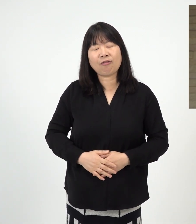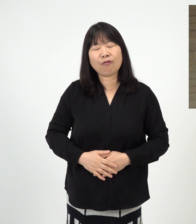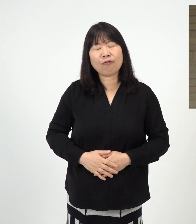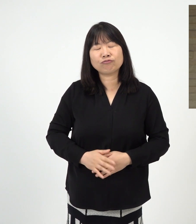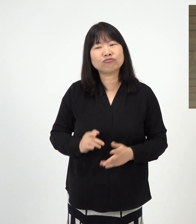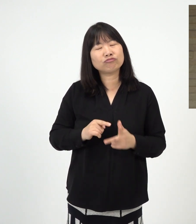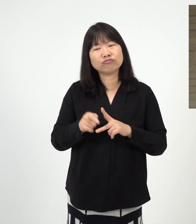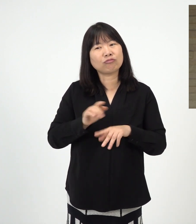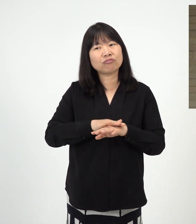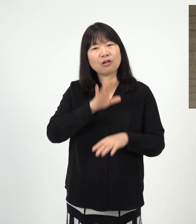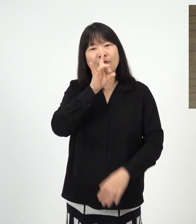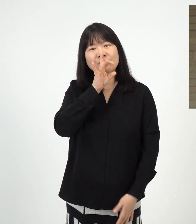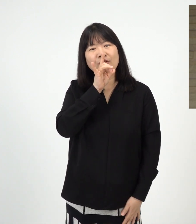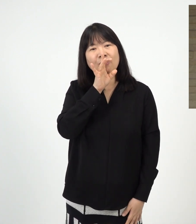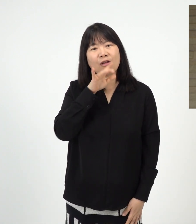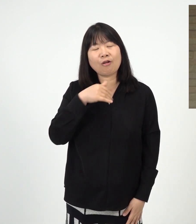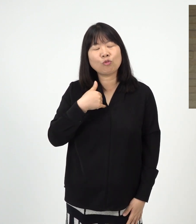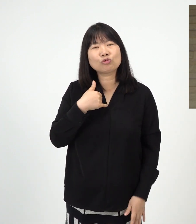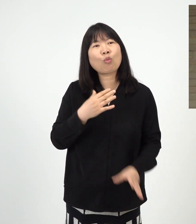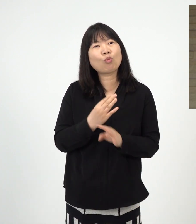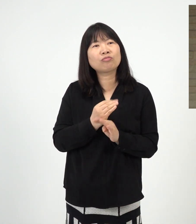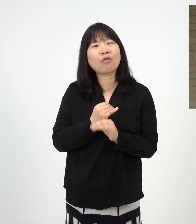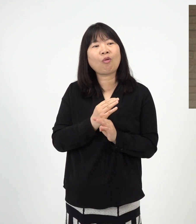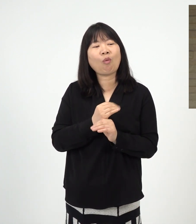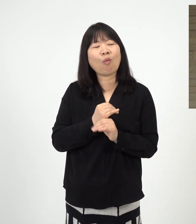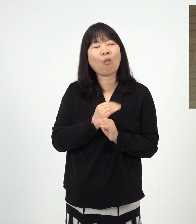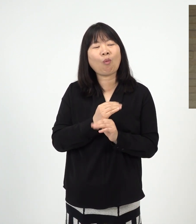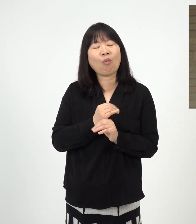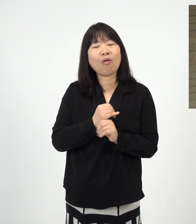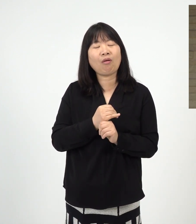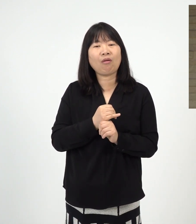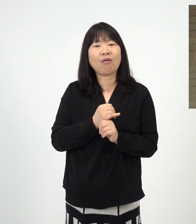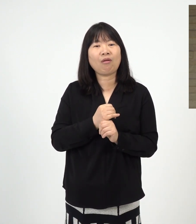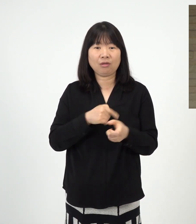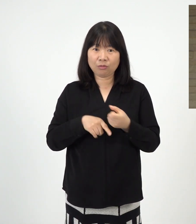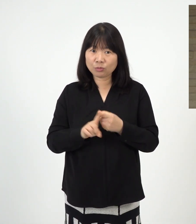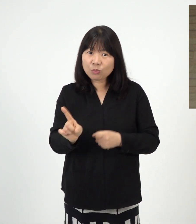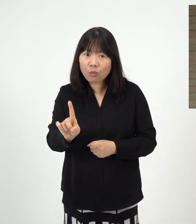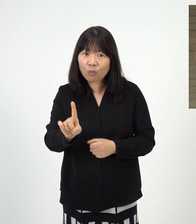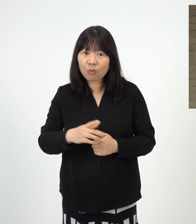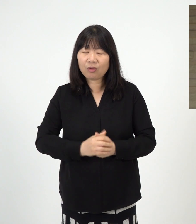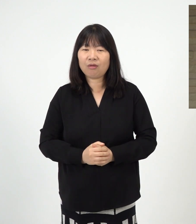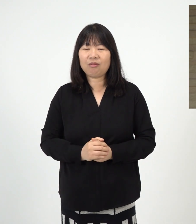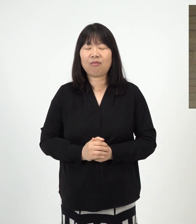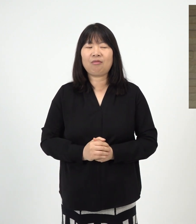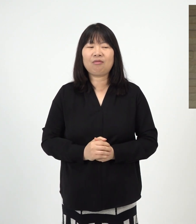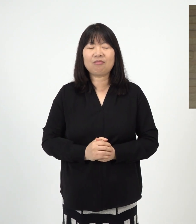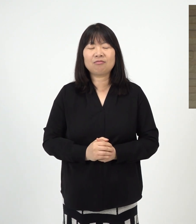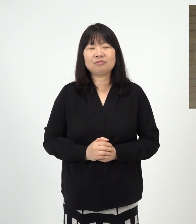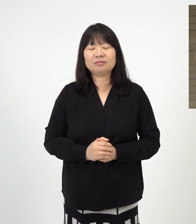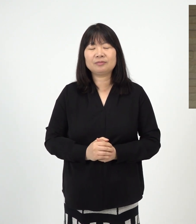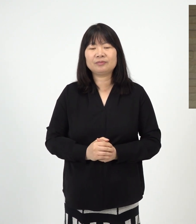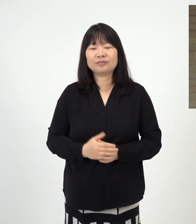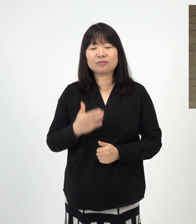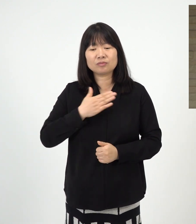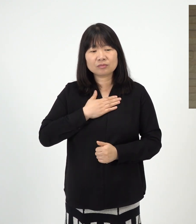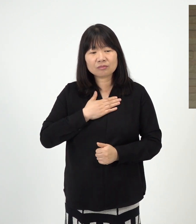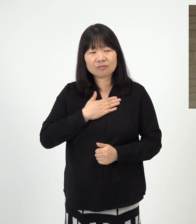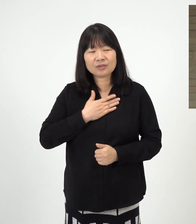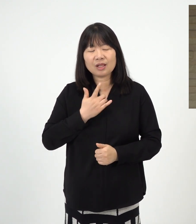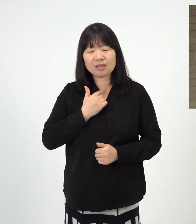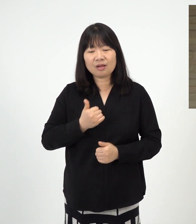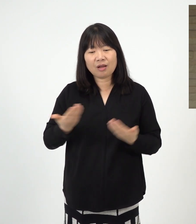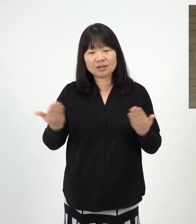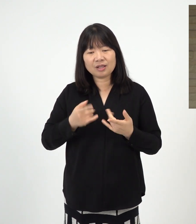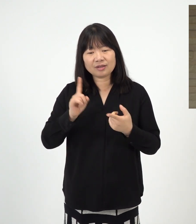안 돼요. 우리가 언제 그랬습니까? 그럼 이 말은 무슨 뜻이죠? 예. 자기들이 한 일에